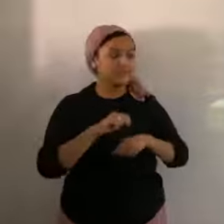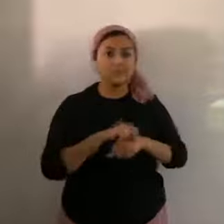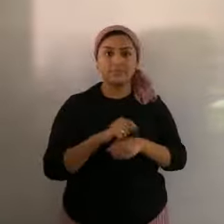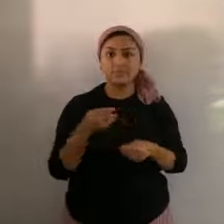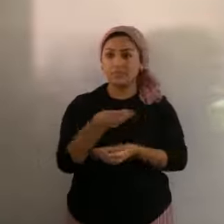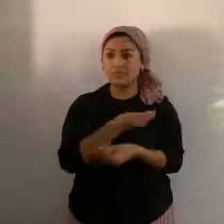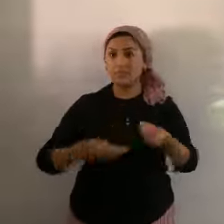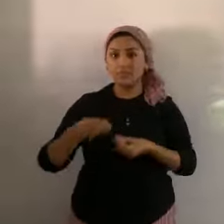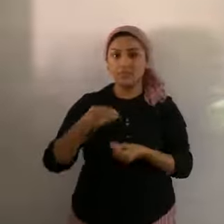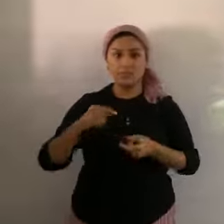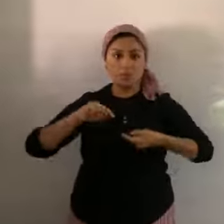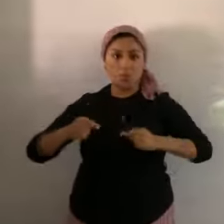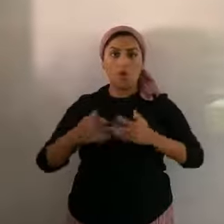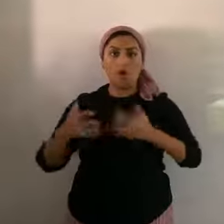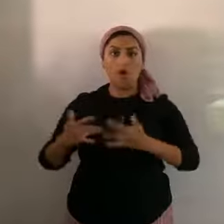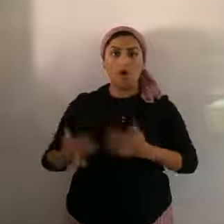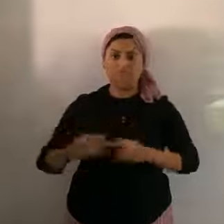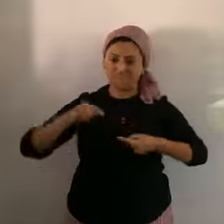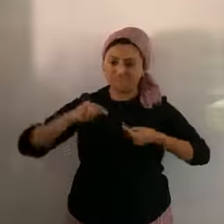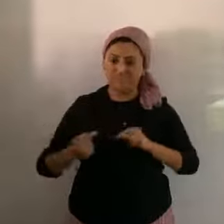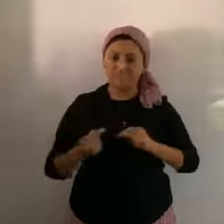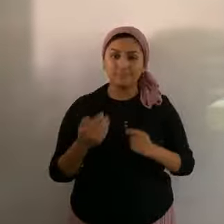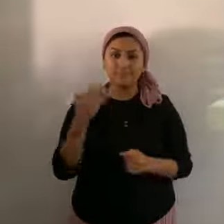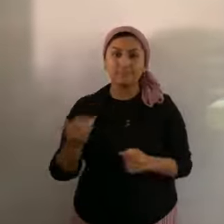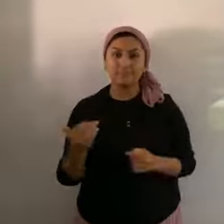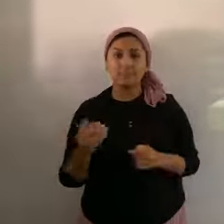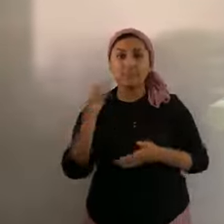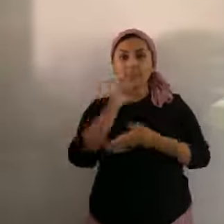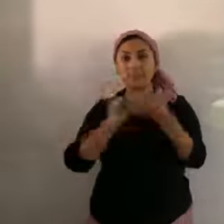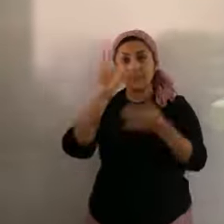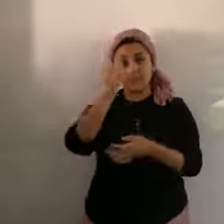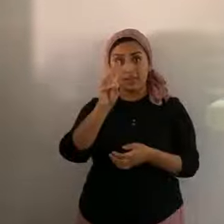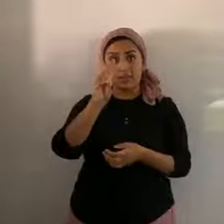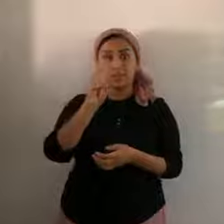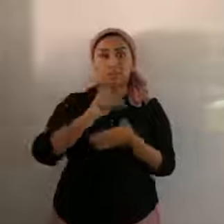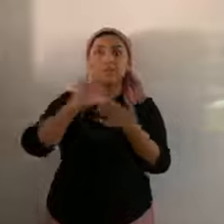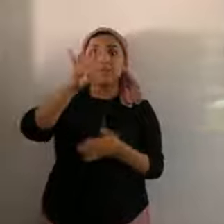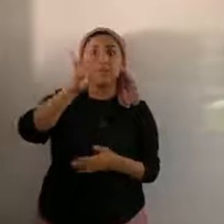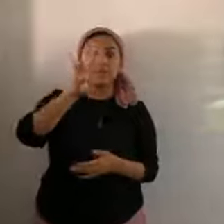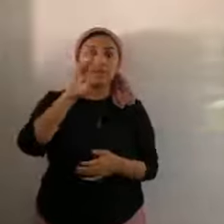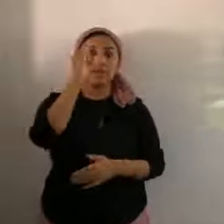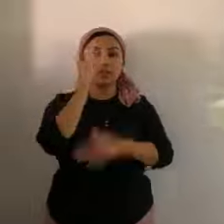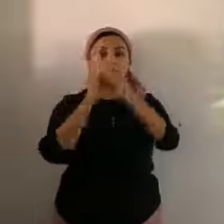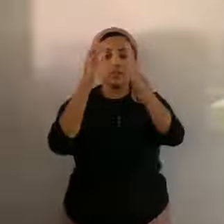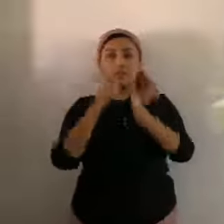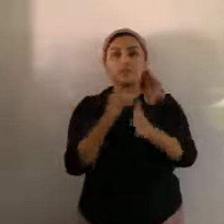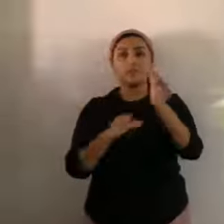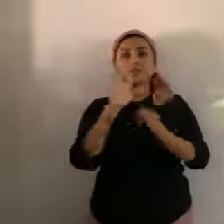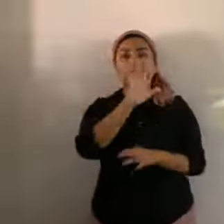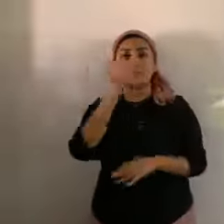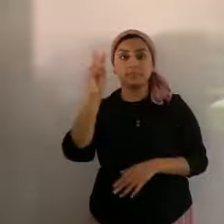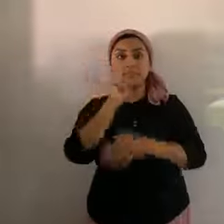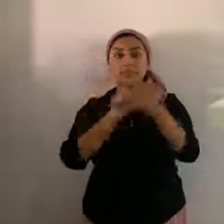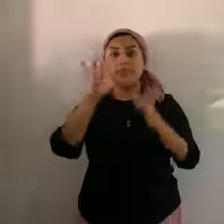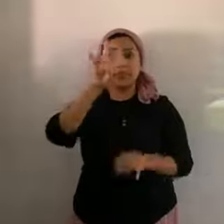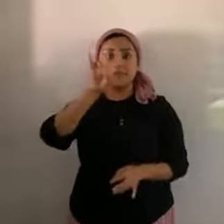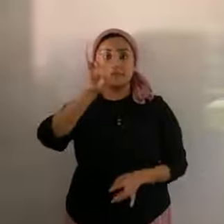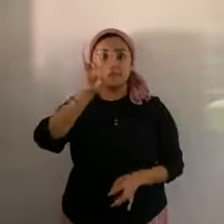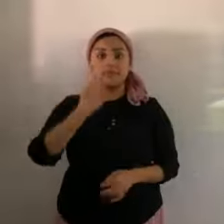le causó un gran dolor. En el verso 6, 7, perdón, Isaías 56, verso 7.